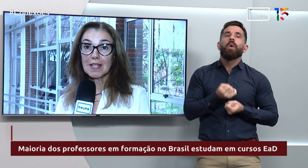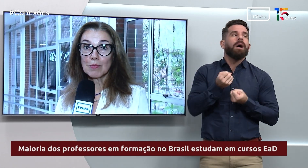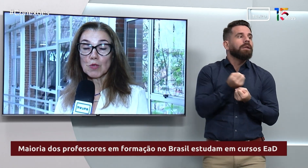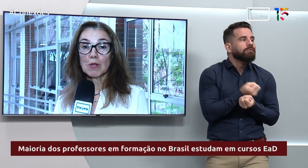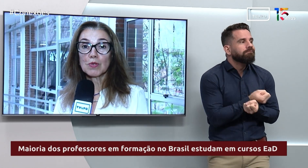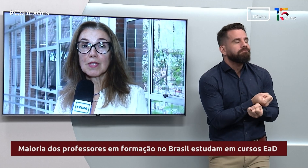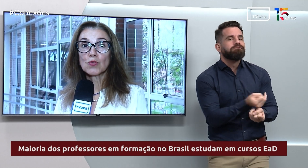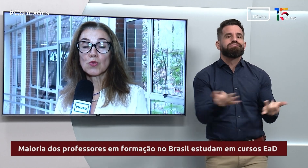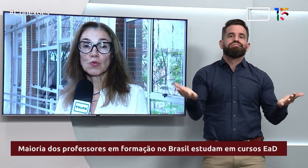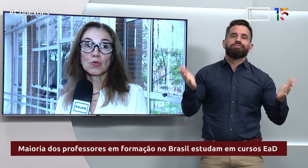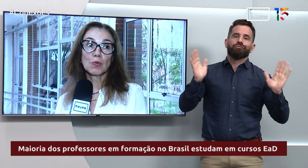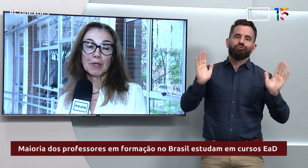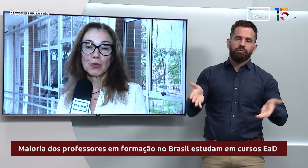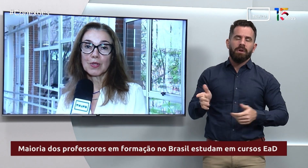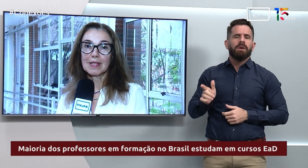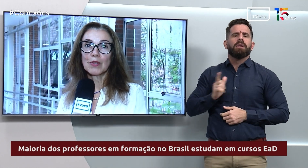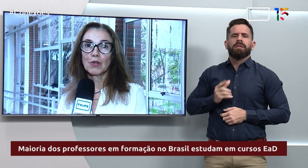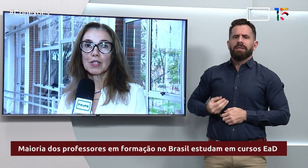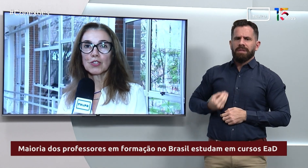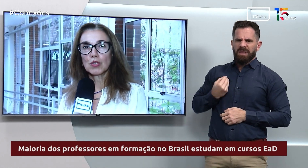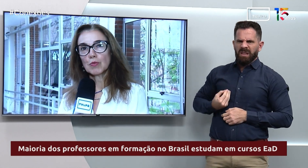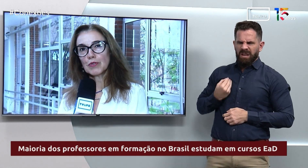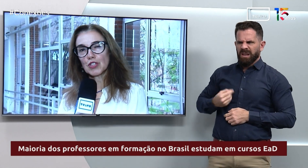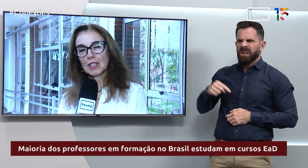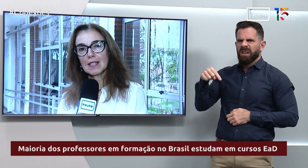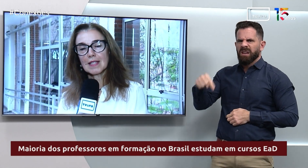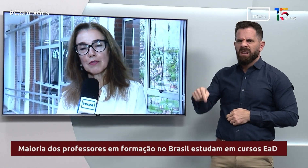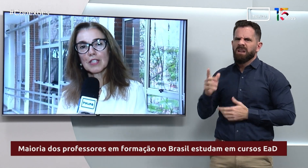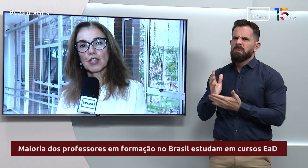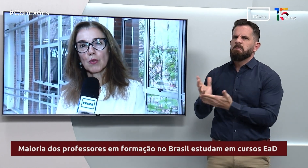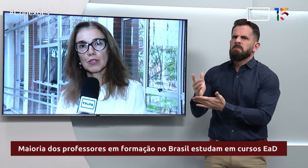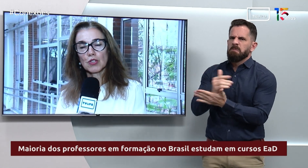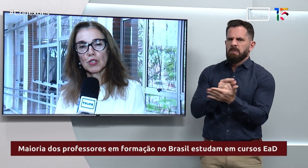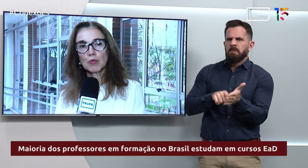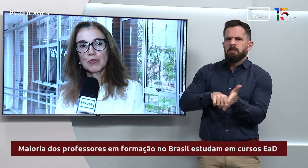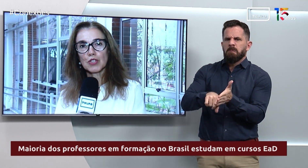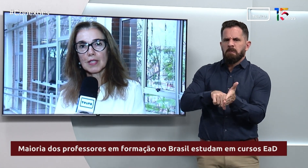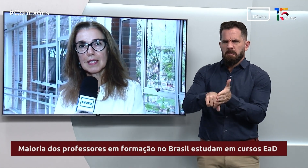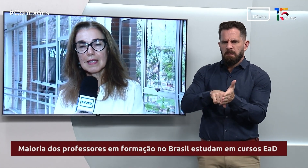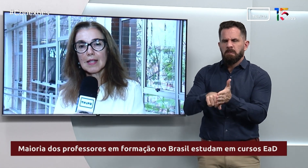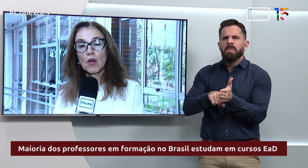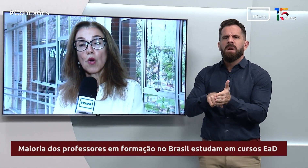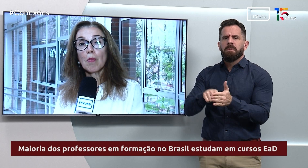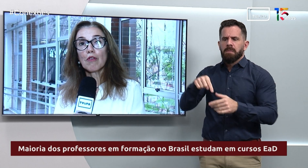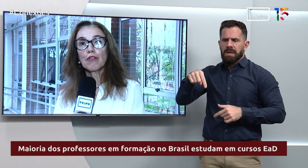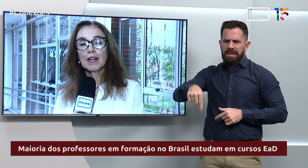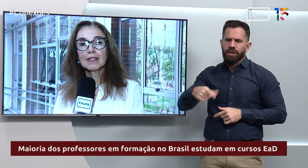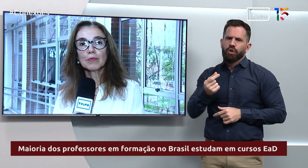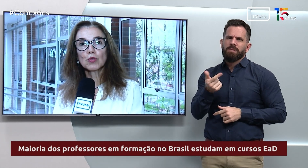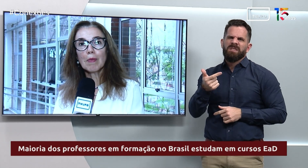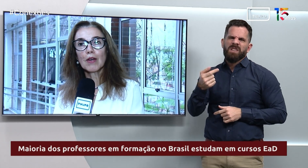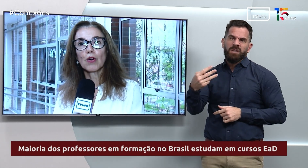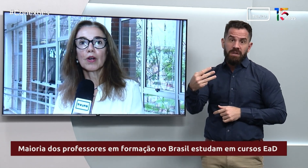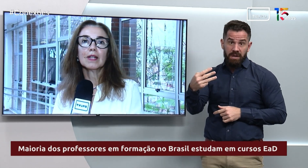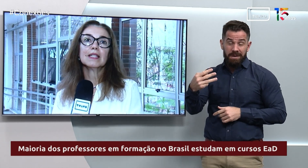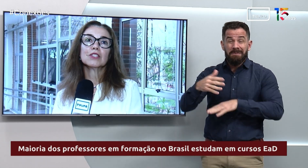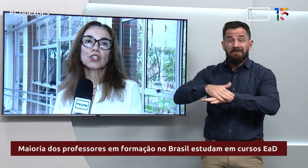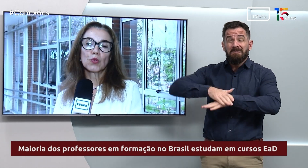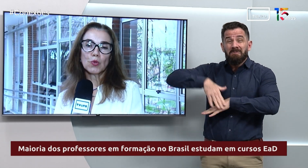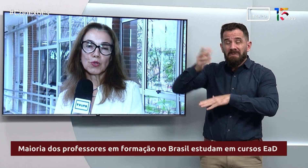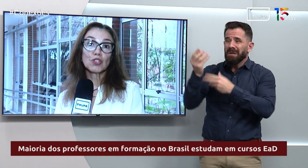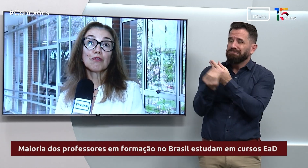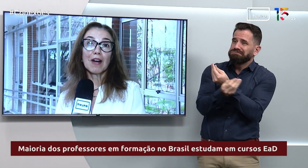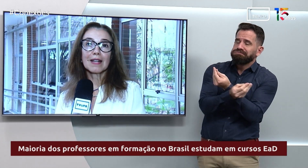nós temos, pelo Censo Superior, que saiu agora em 2023, referente ao ano de 2023, uma oferta muito maior